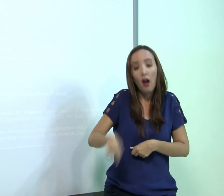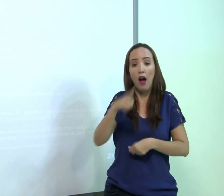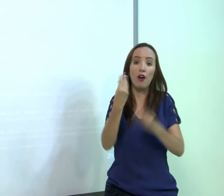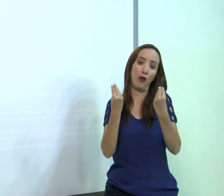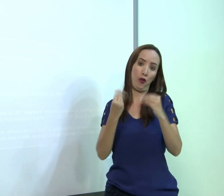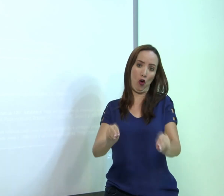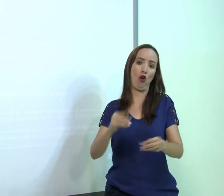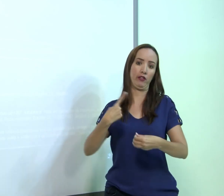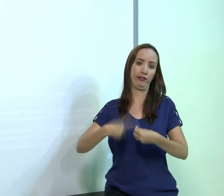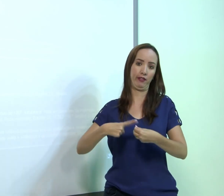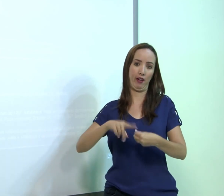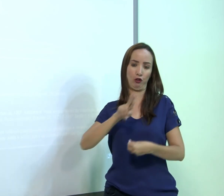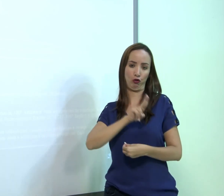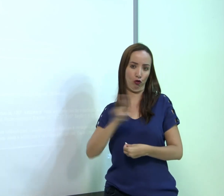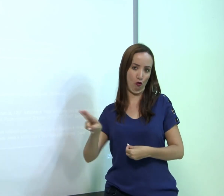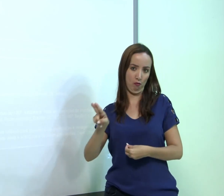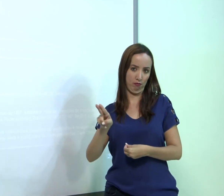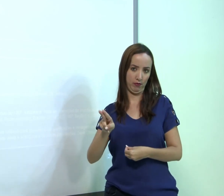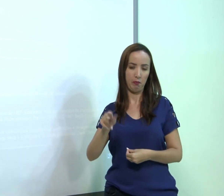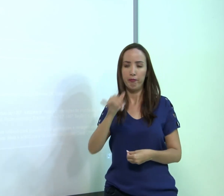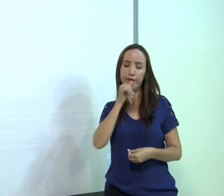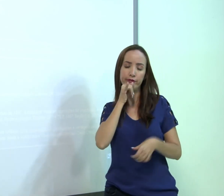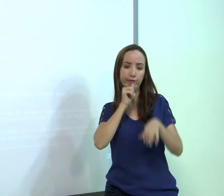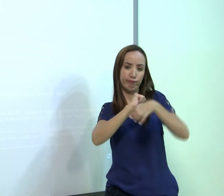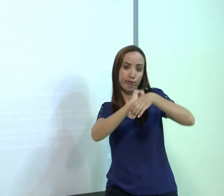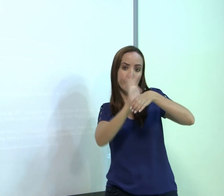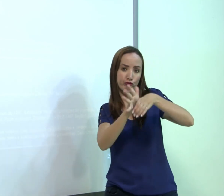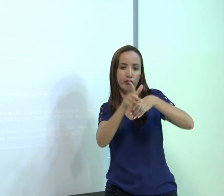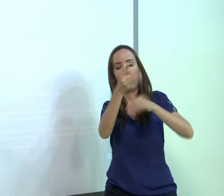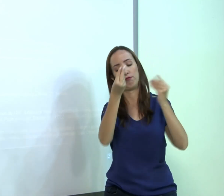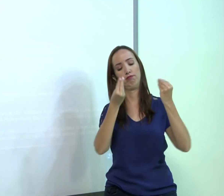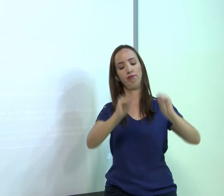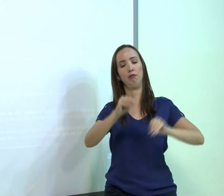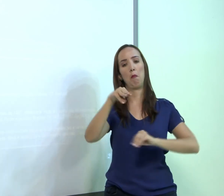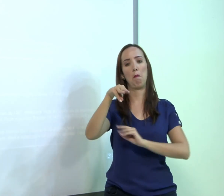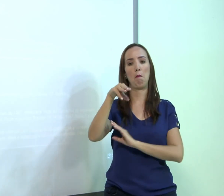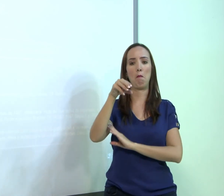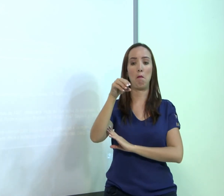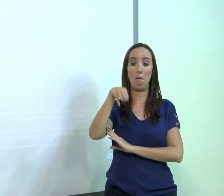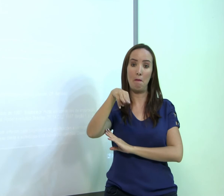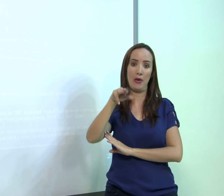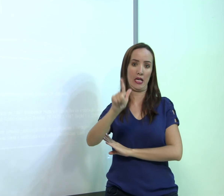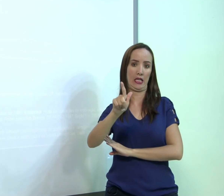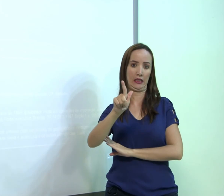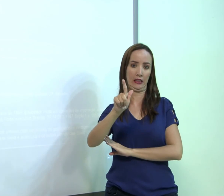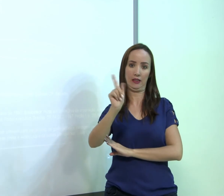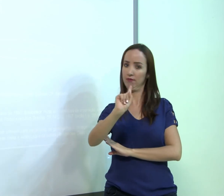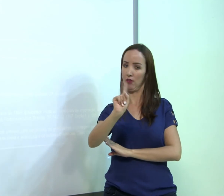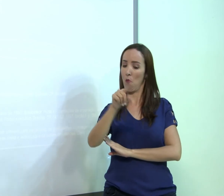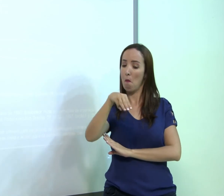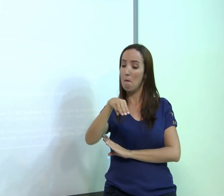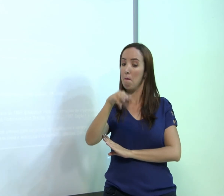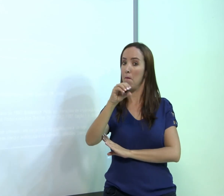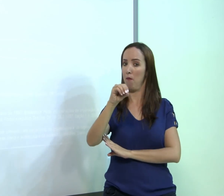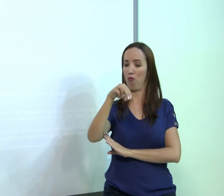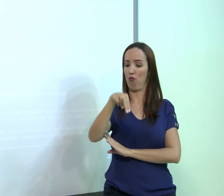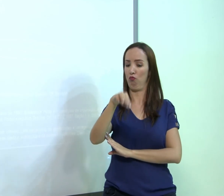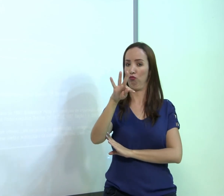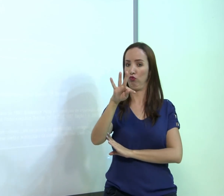municipal, é uma lei estadual, federal? Então você deve colocar. Se for de Montes Claros, não pode colocar só a sigla